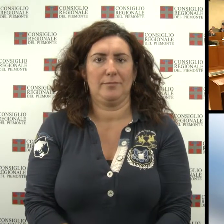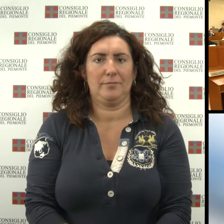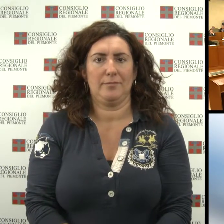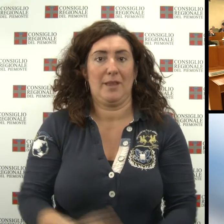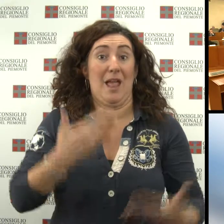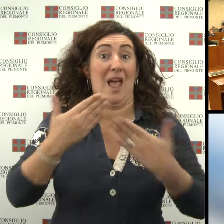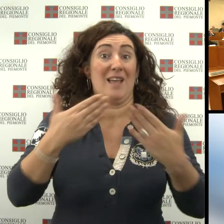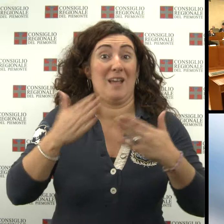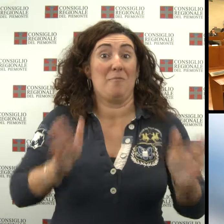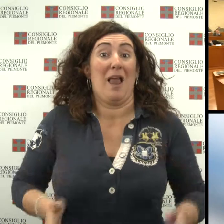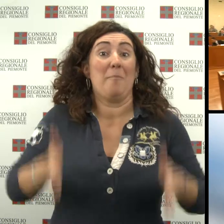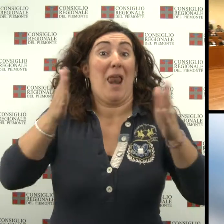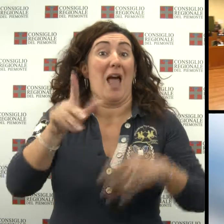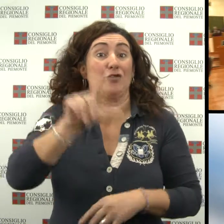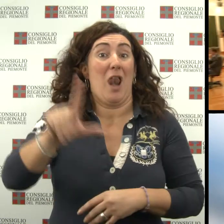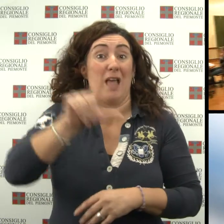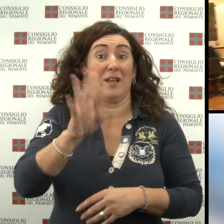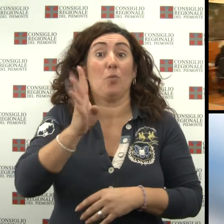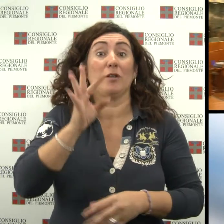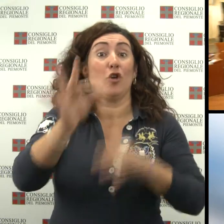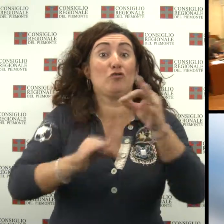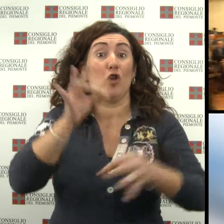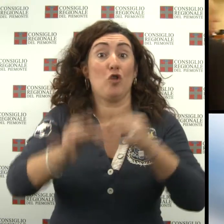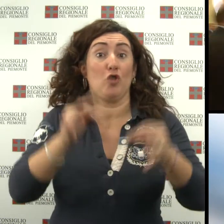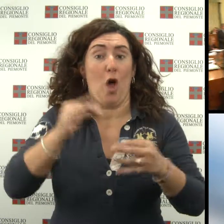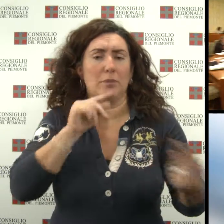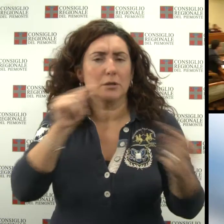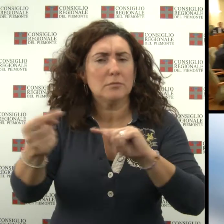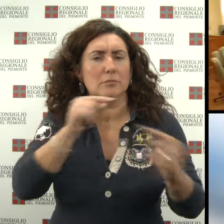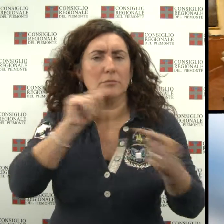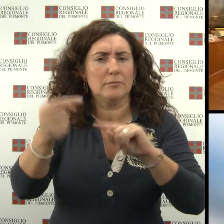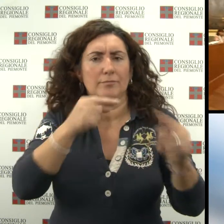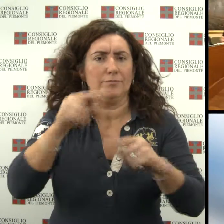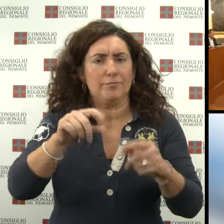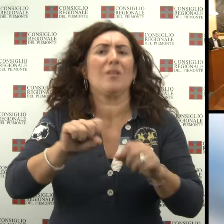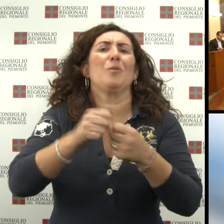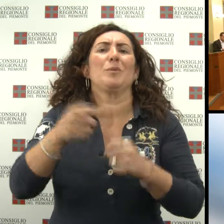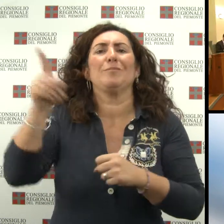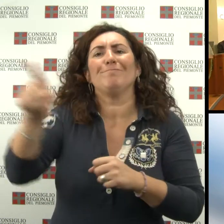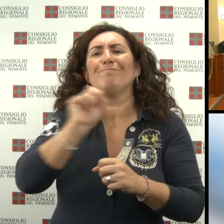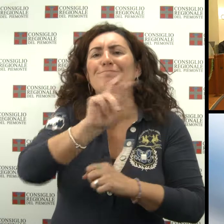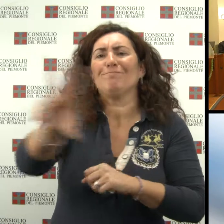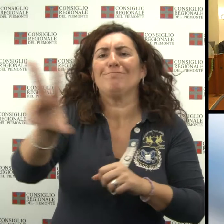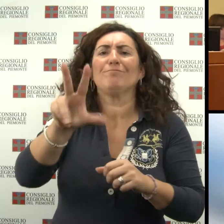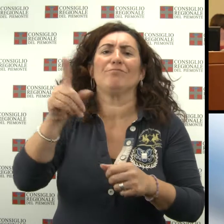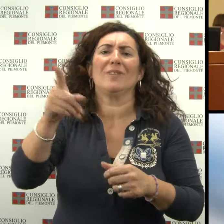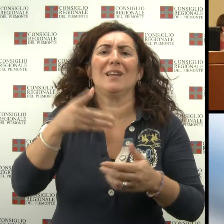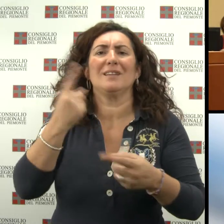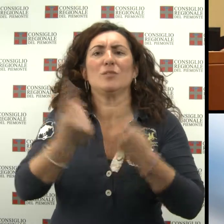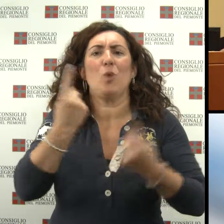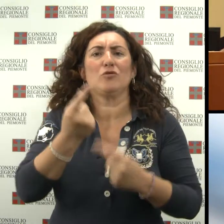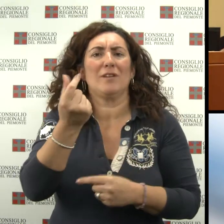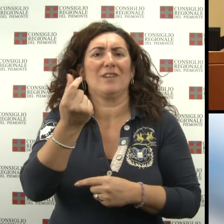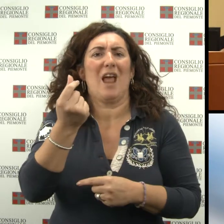L'Assemblea di Palazzo Lascaris il 14 ottobre ha svolto un ampio dibattito dopo la comunicazione della Giunta regionale sulla difficile situazione